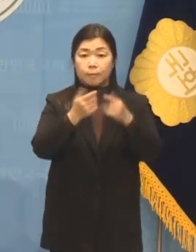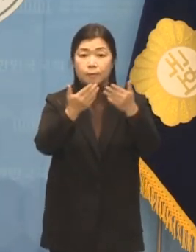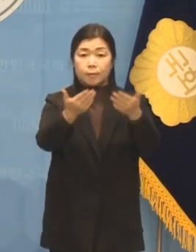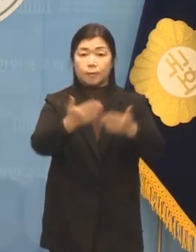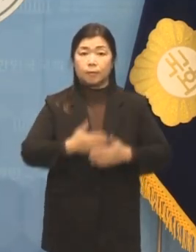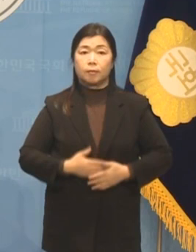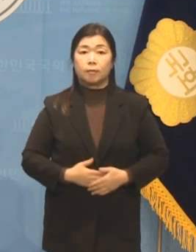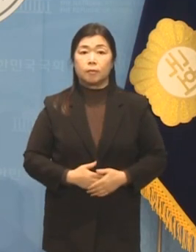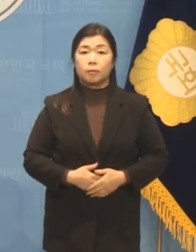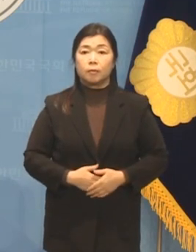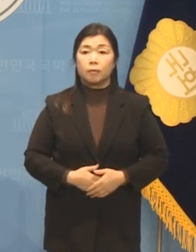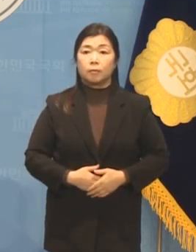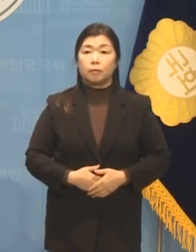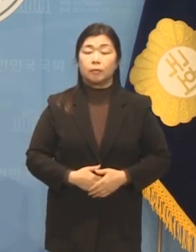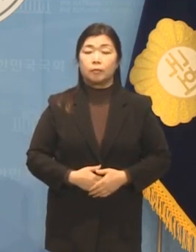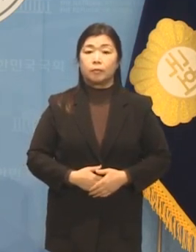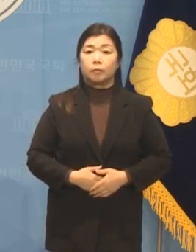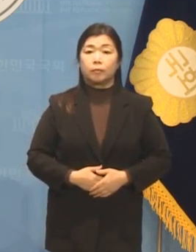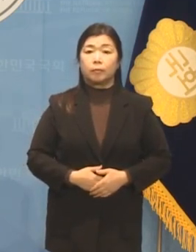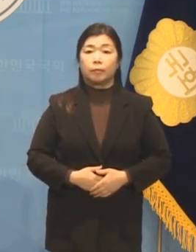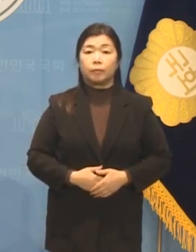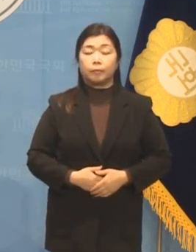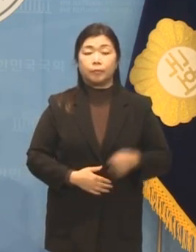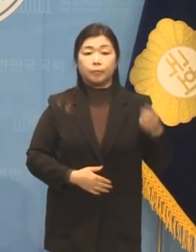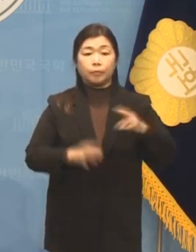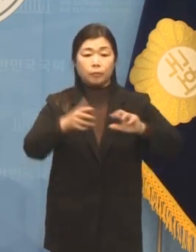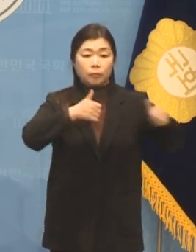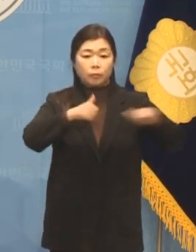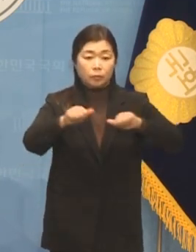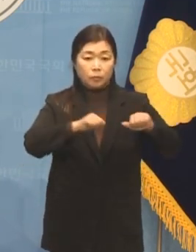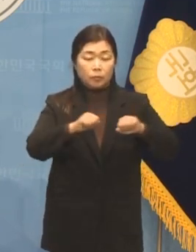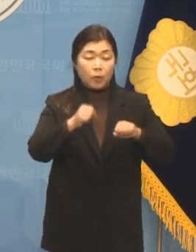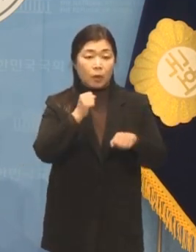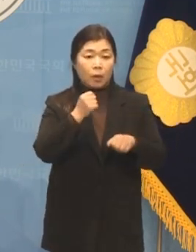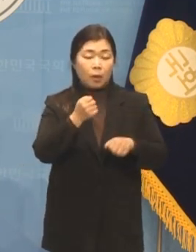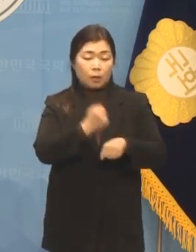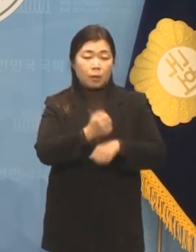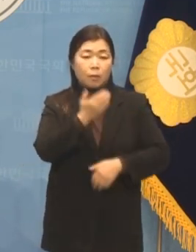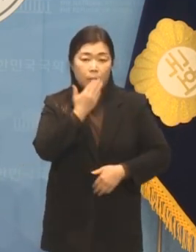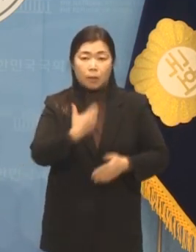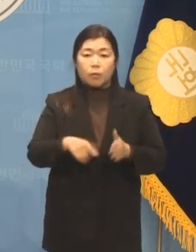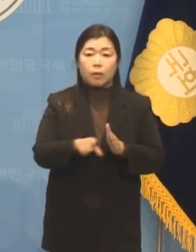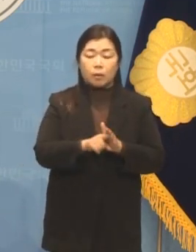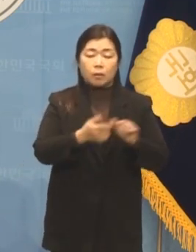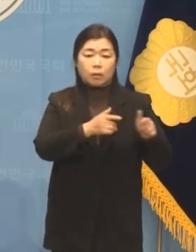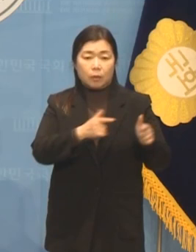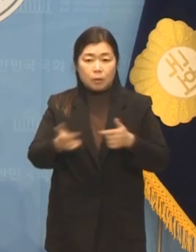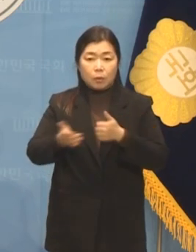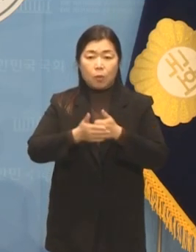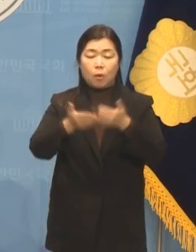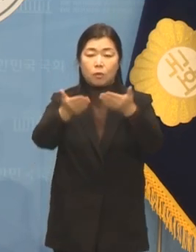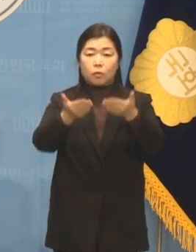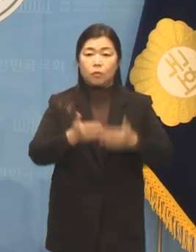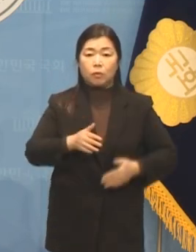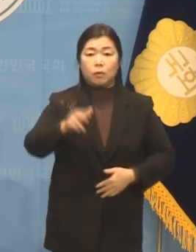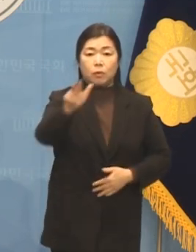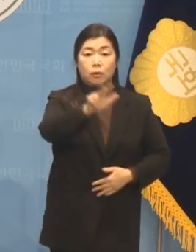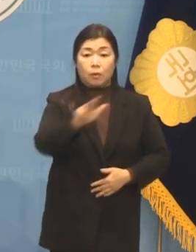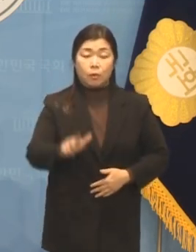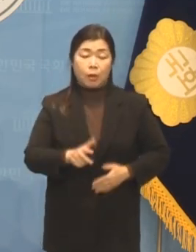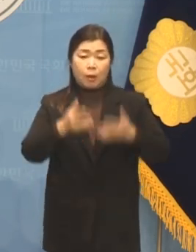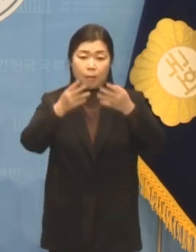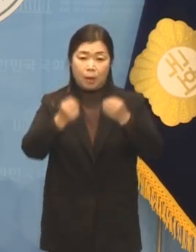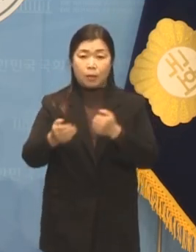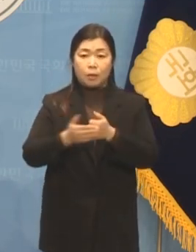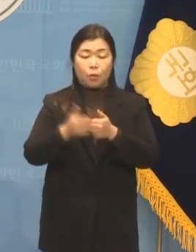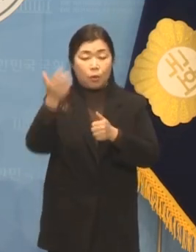드립니다. 또 원활한 의정활동을 할 수 있도록 직간접으로 도와주신 전국의 많은 지원